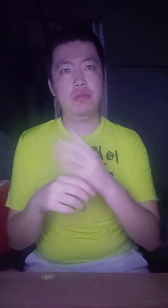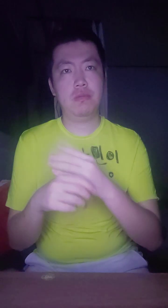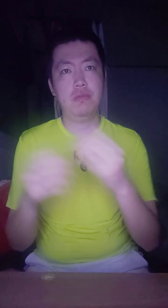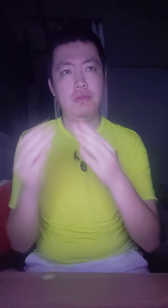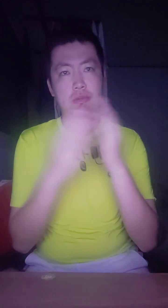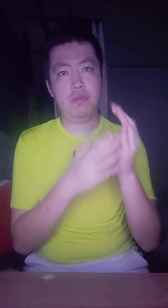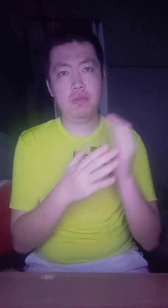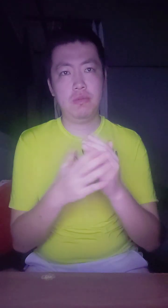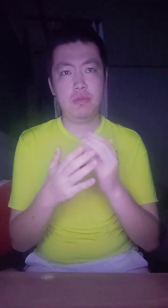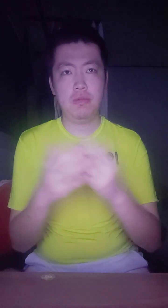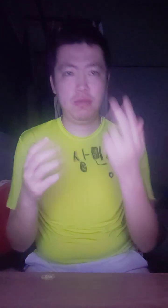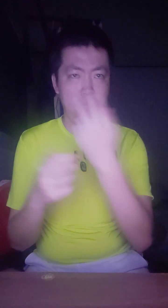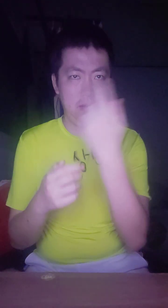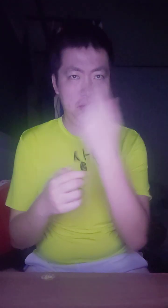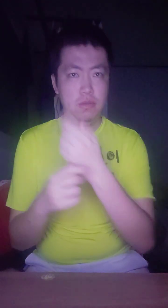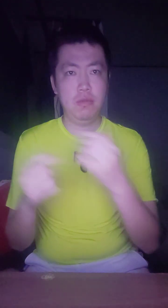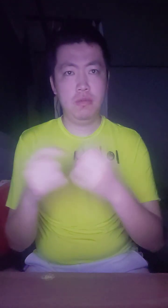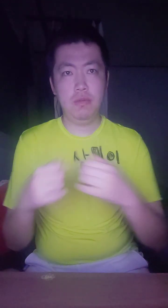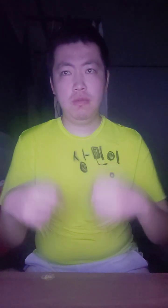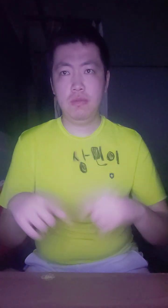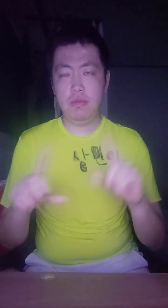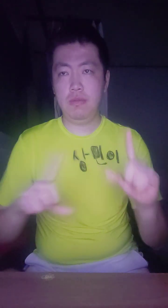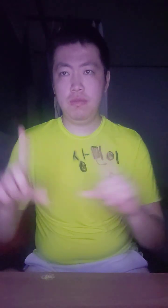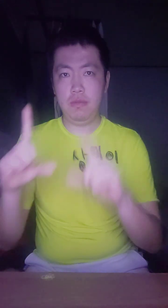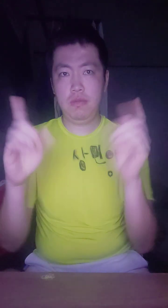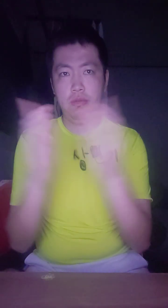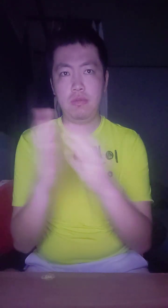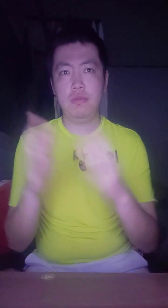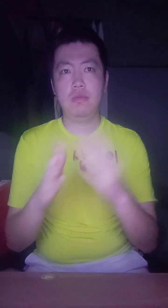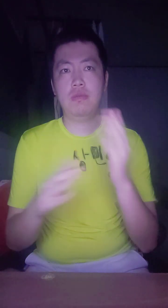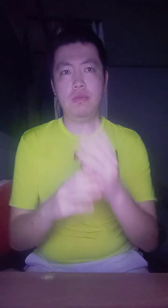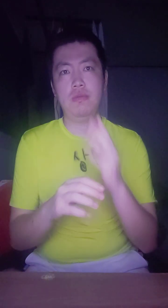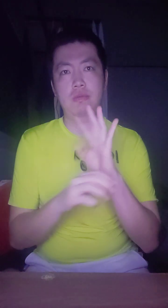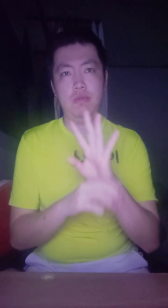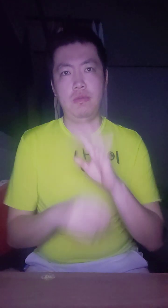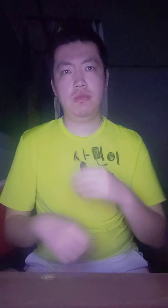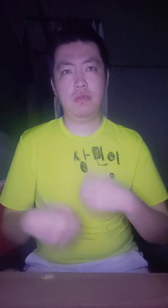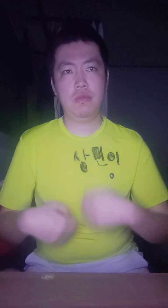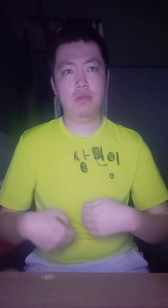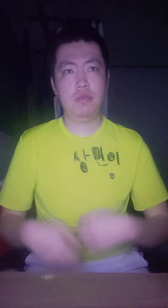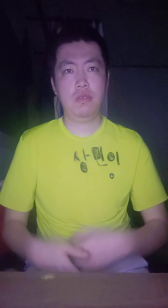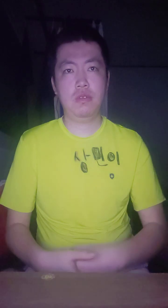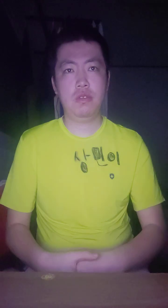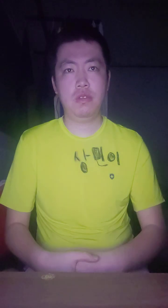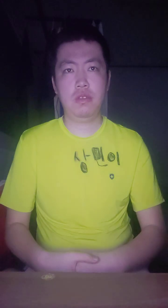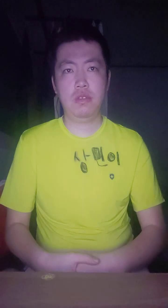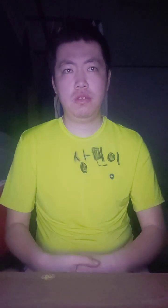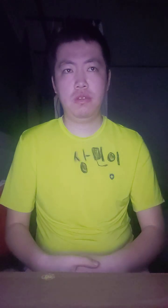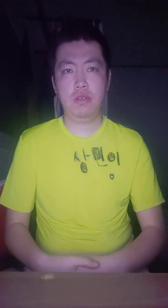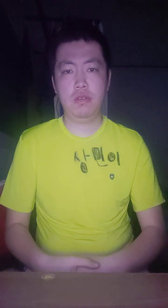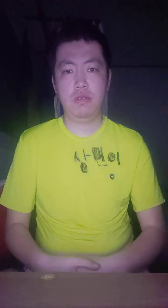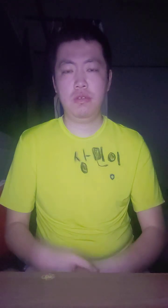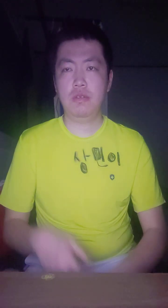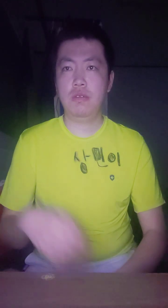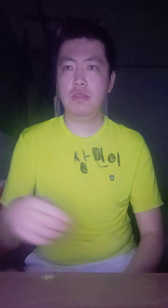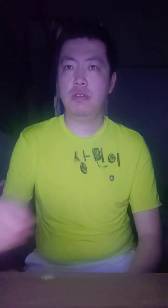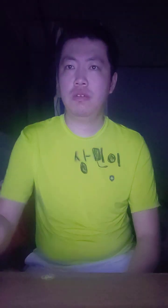배치해 순찰과 검문 검색을 강화했다고 밝혔습니다. SBS 한소희입니다.